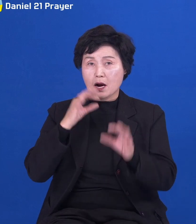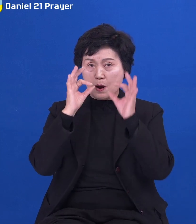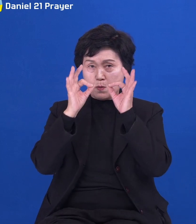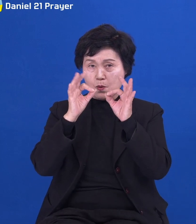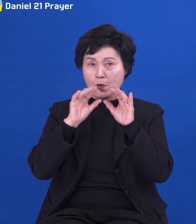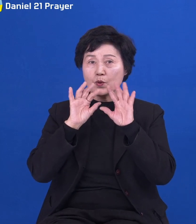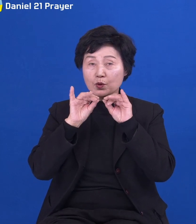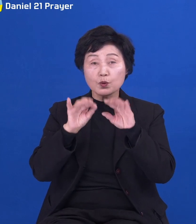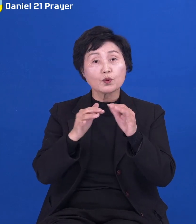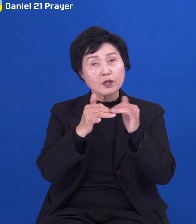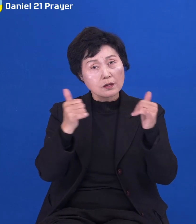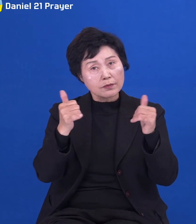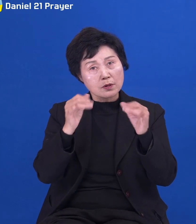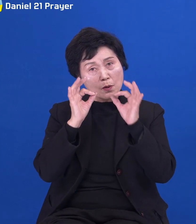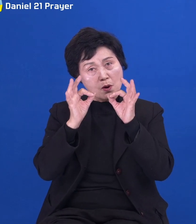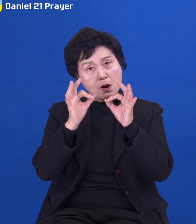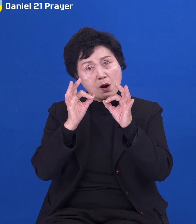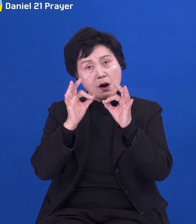부류의 사람들이었던 거예요.